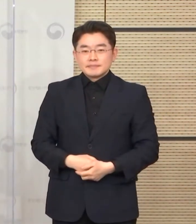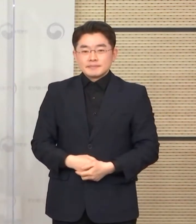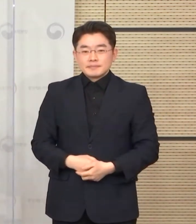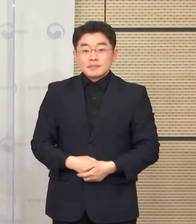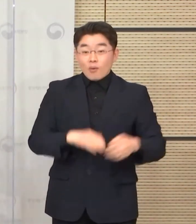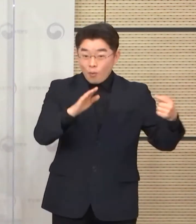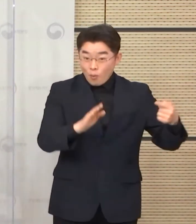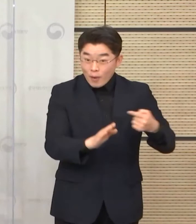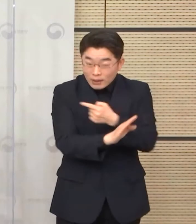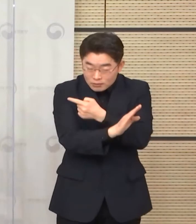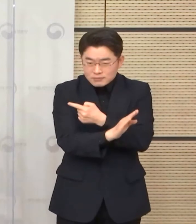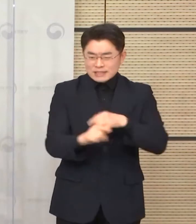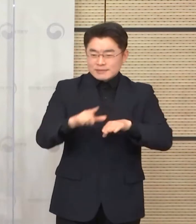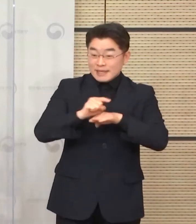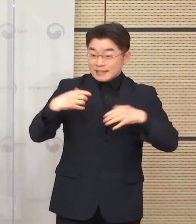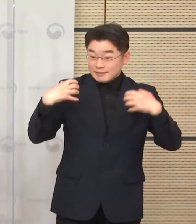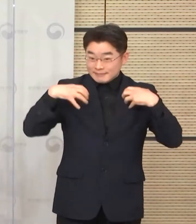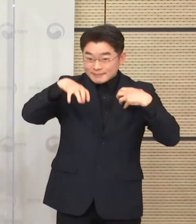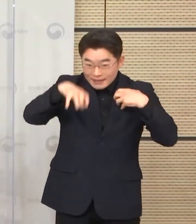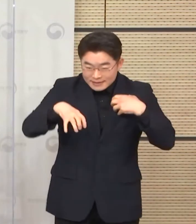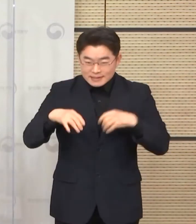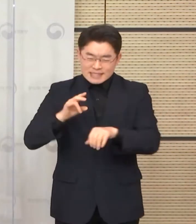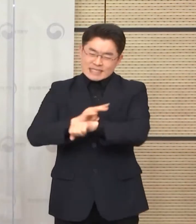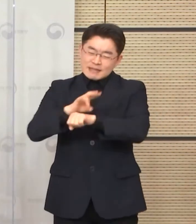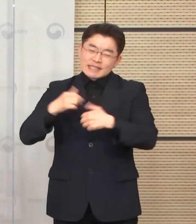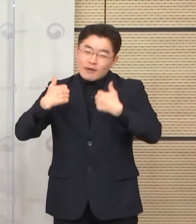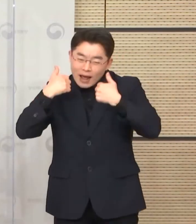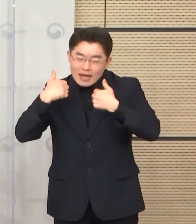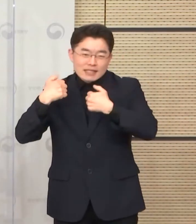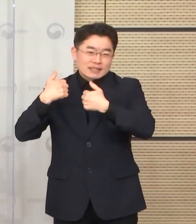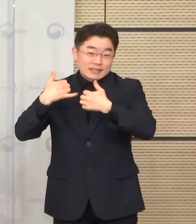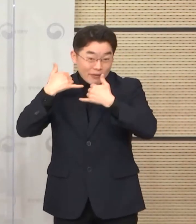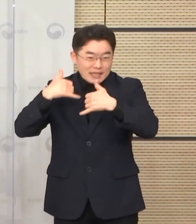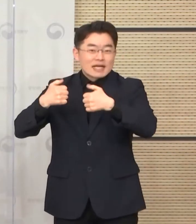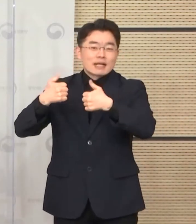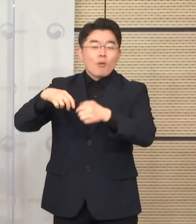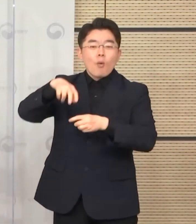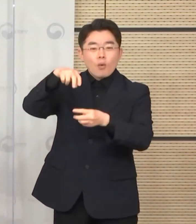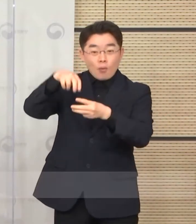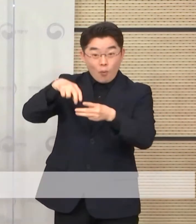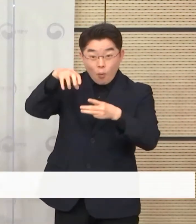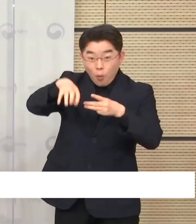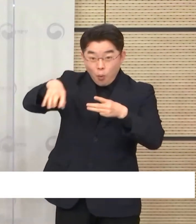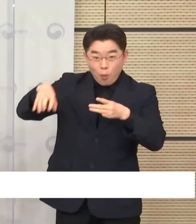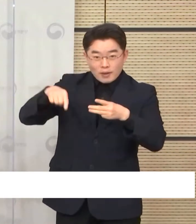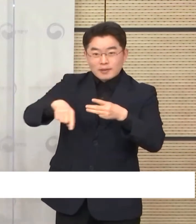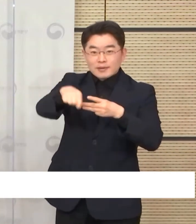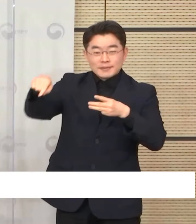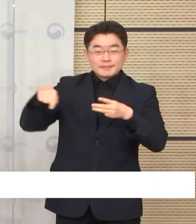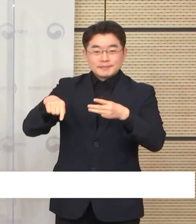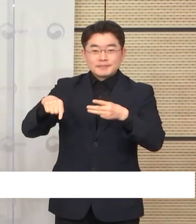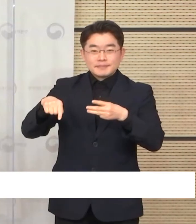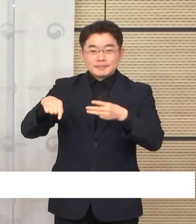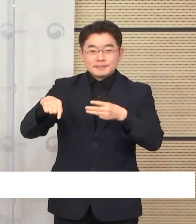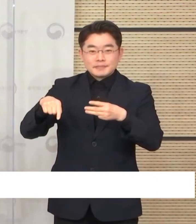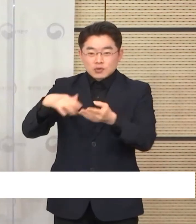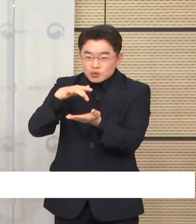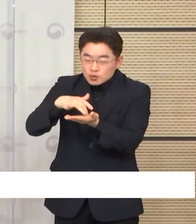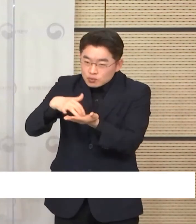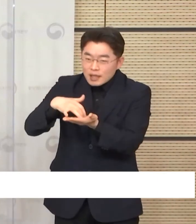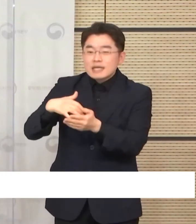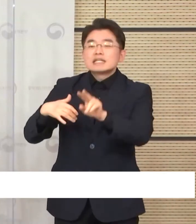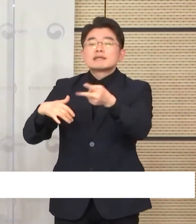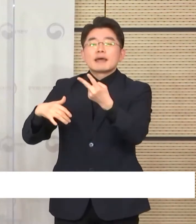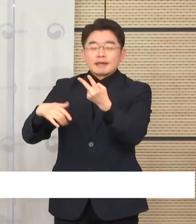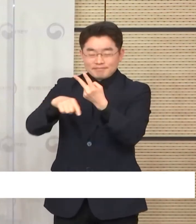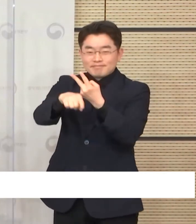이외에도 지자체별로 24시간 의료 상담을 제공하는 재택 치료 의료 상담 센터가 약 200개